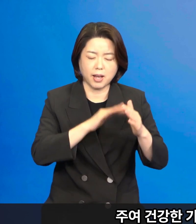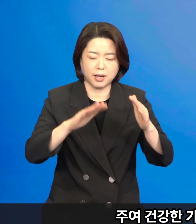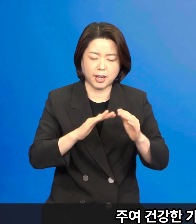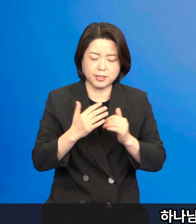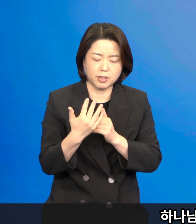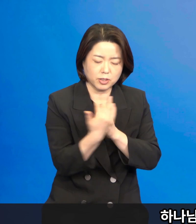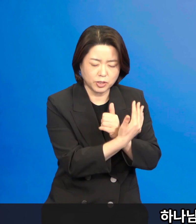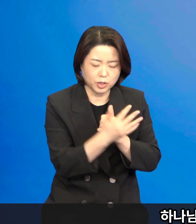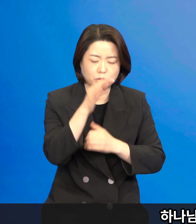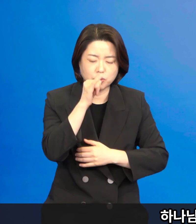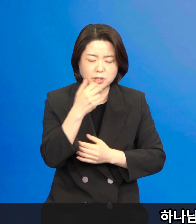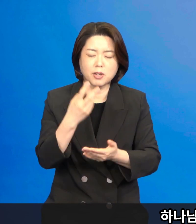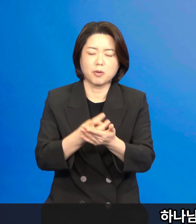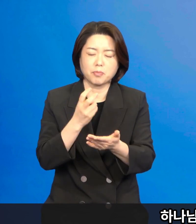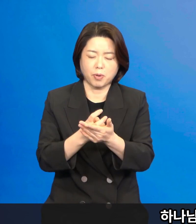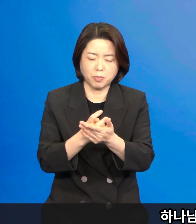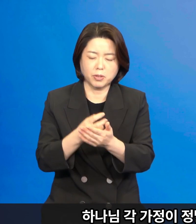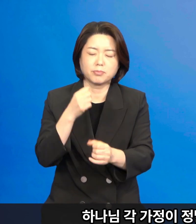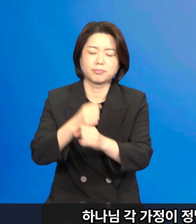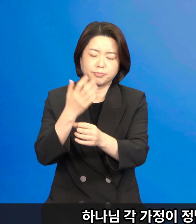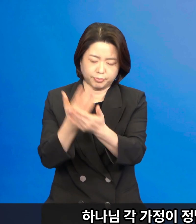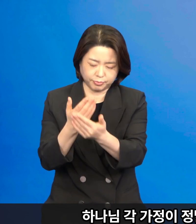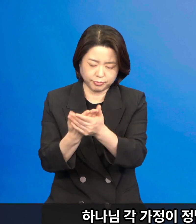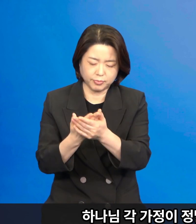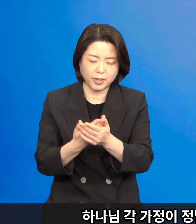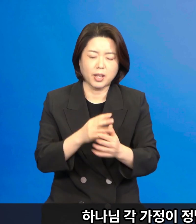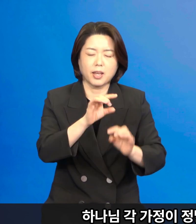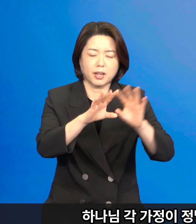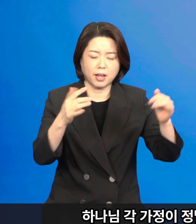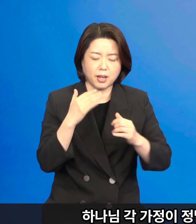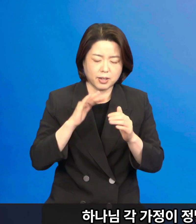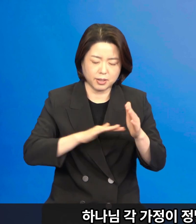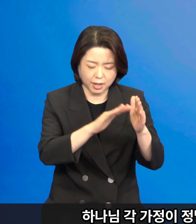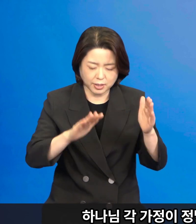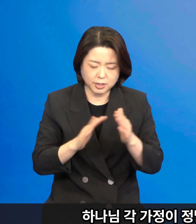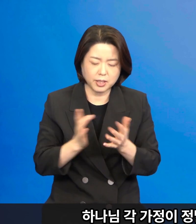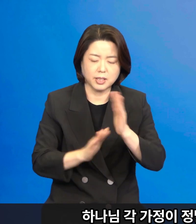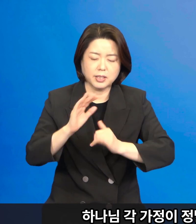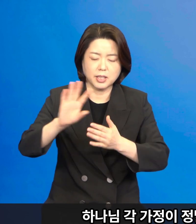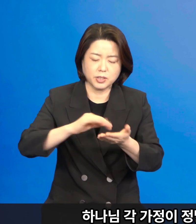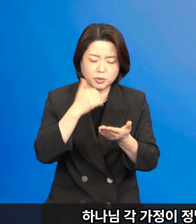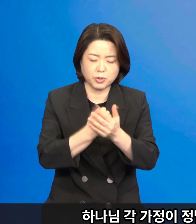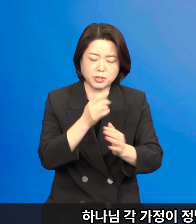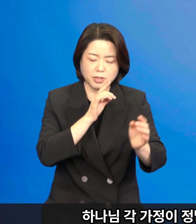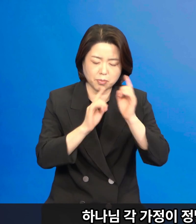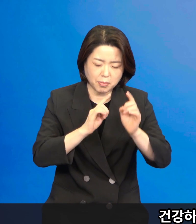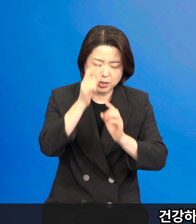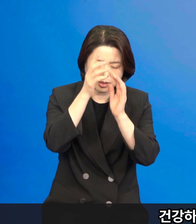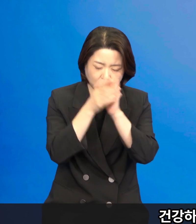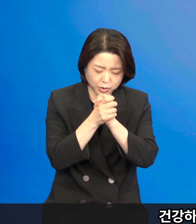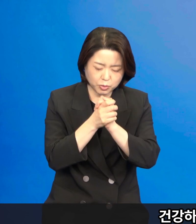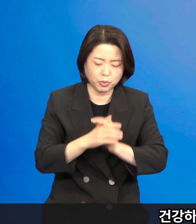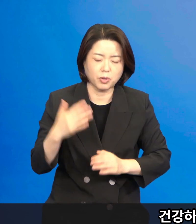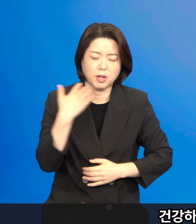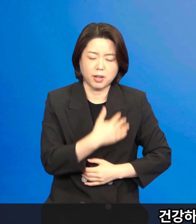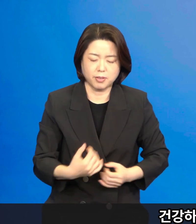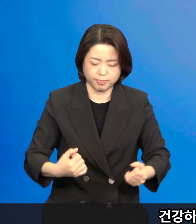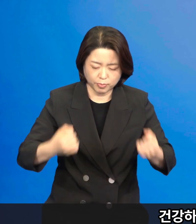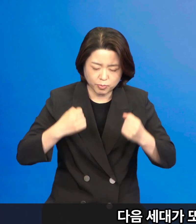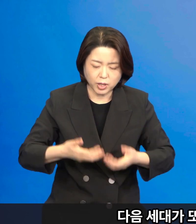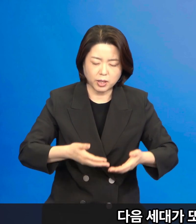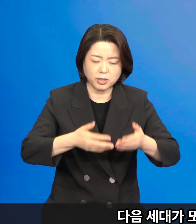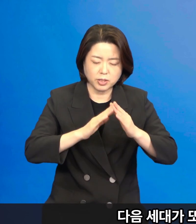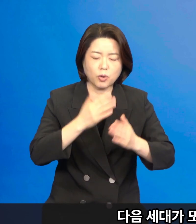있는 법을 하나님 지켜주시옵시고 하나님 각 가정이 정말 예수 그리스도의 말씀과 기도로 건강하게 세워질 수